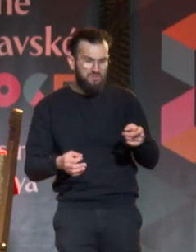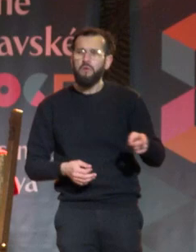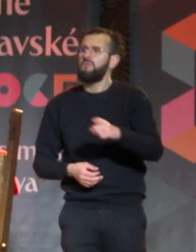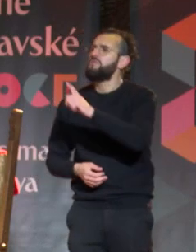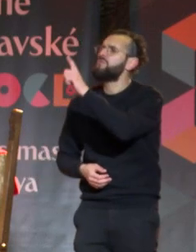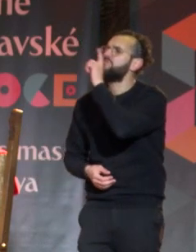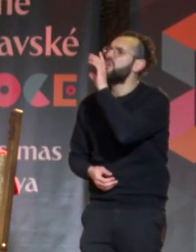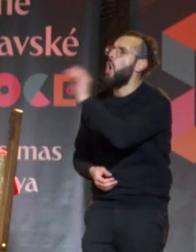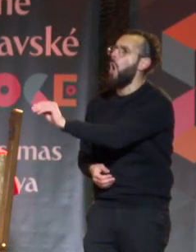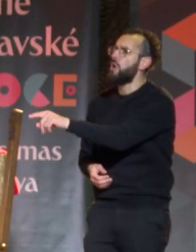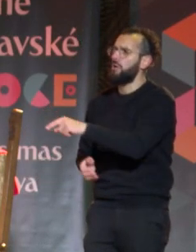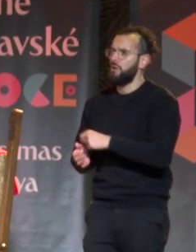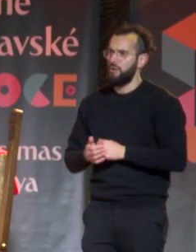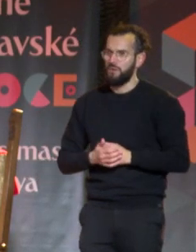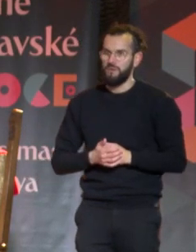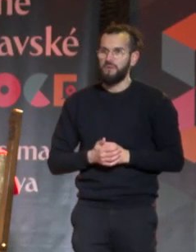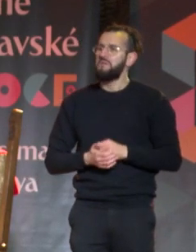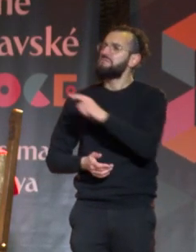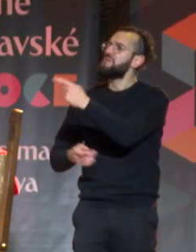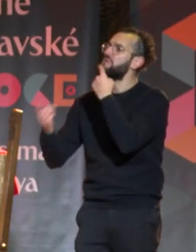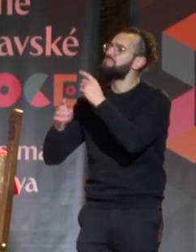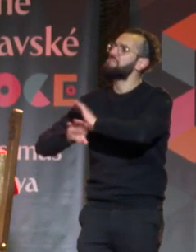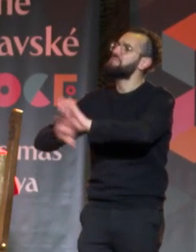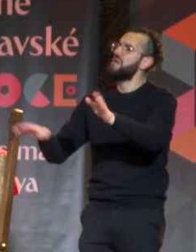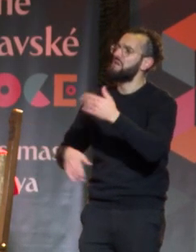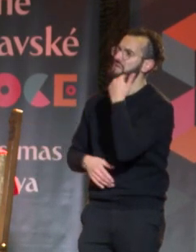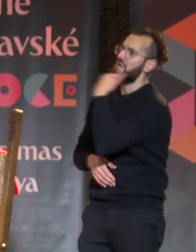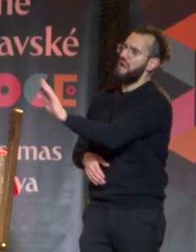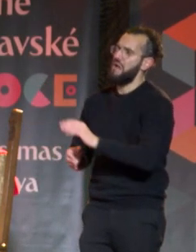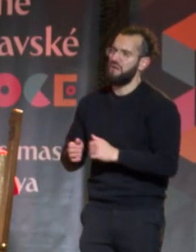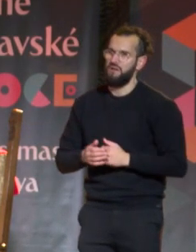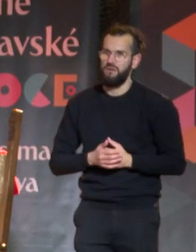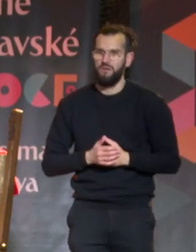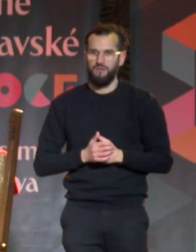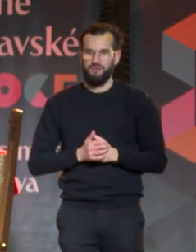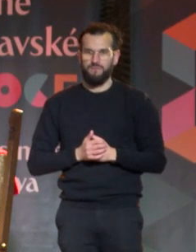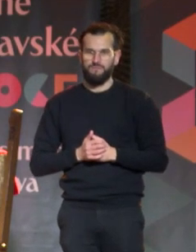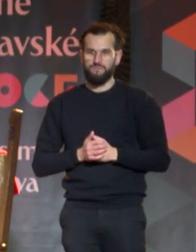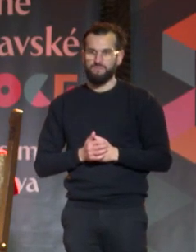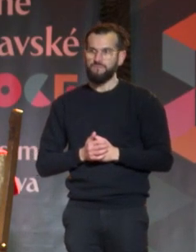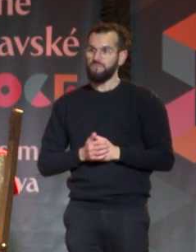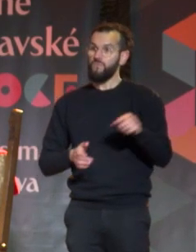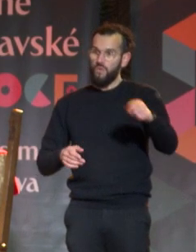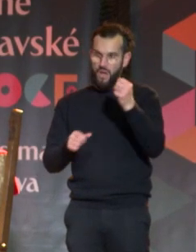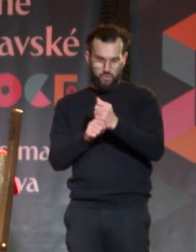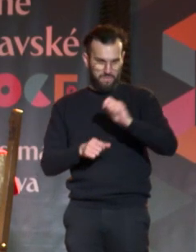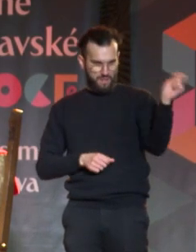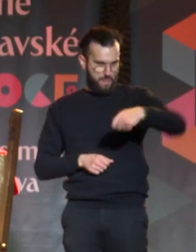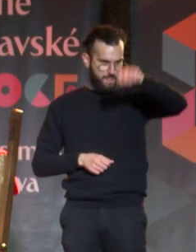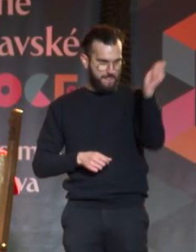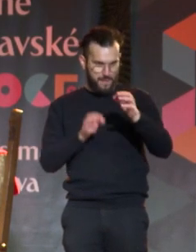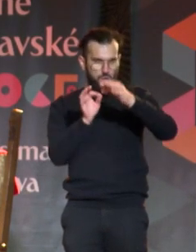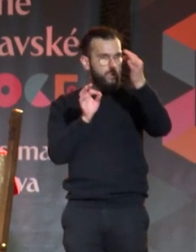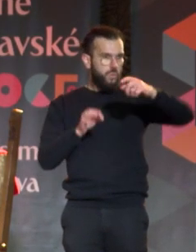Spraží na mňa mažoretka. S tebou sa nikto nebaví, ty nemehlo! A roztočí tú svoju ružovú stuhu ako